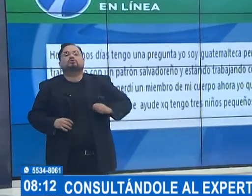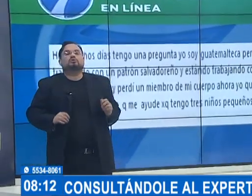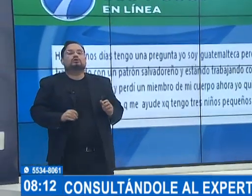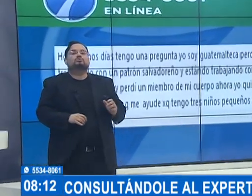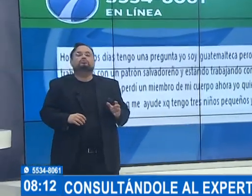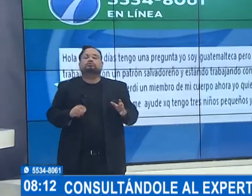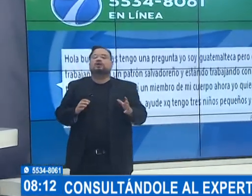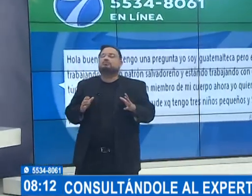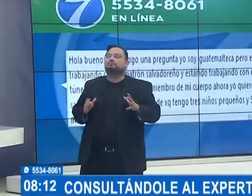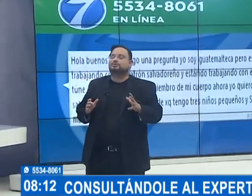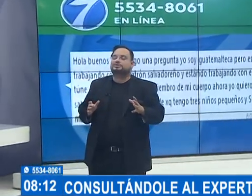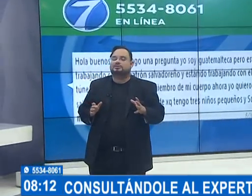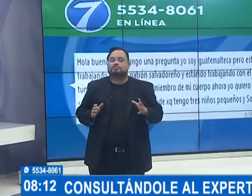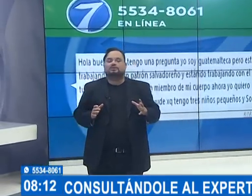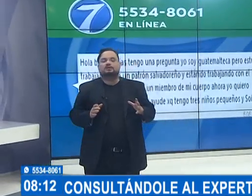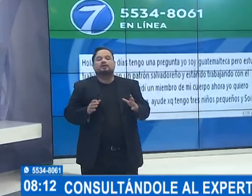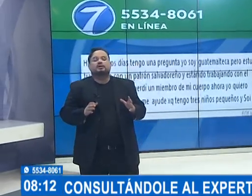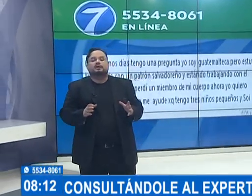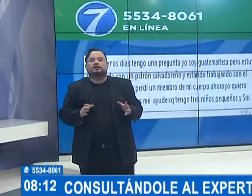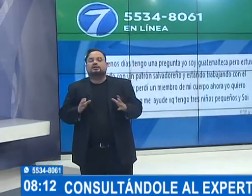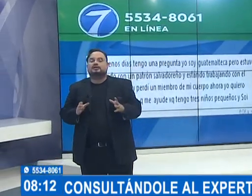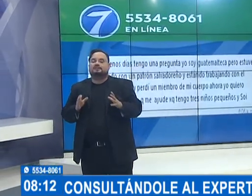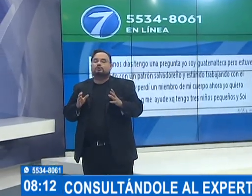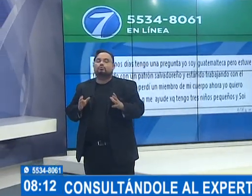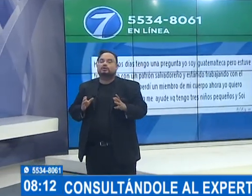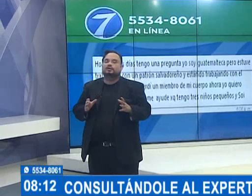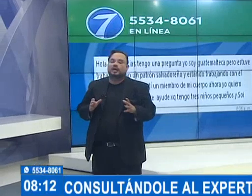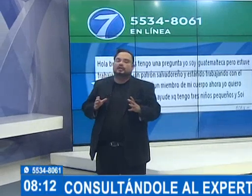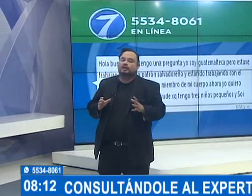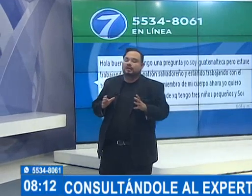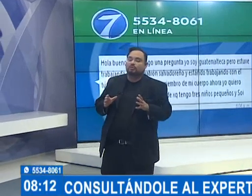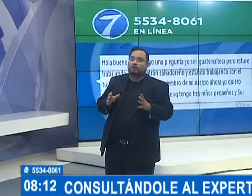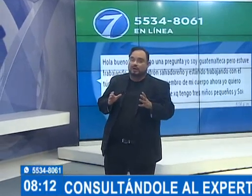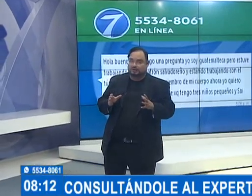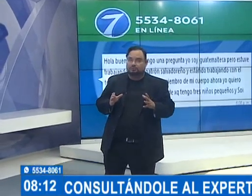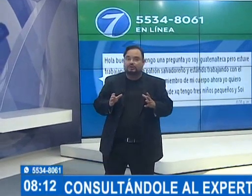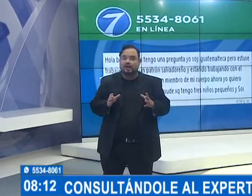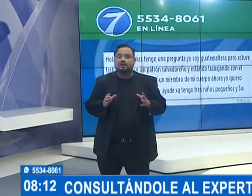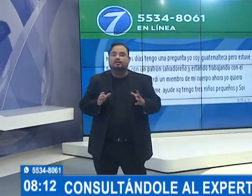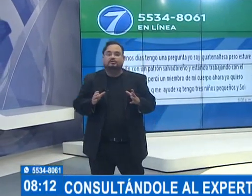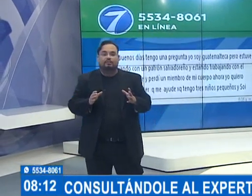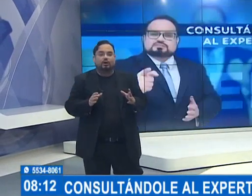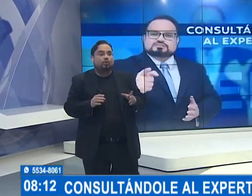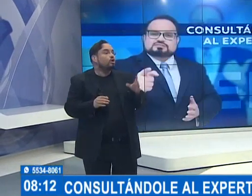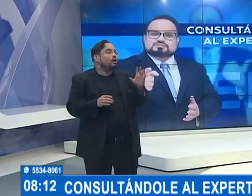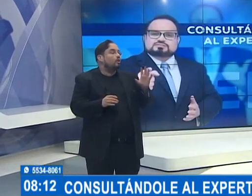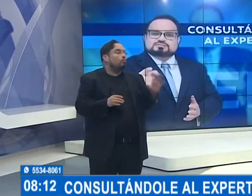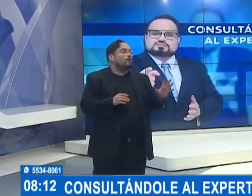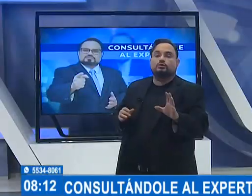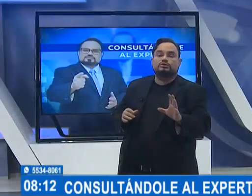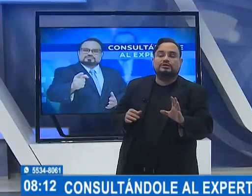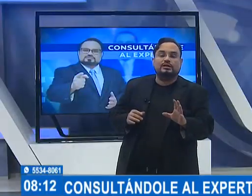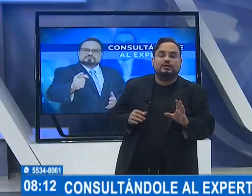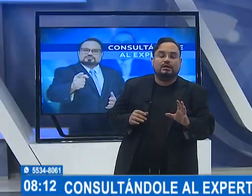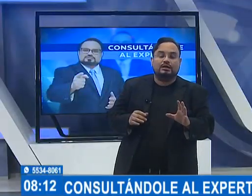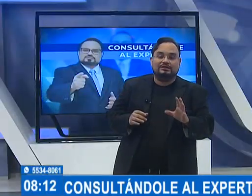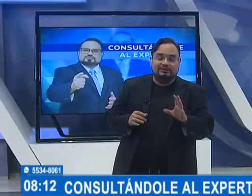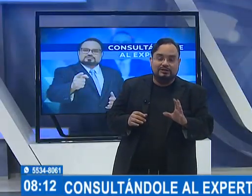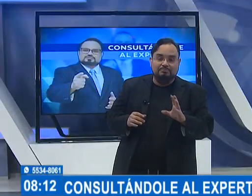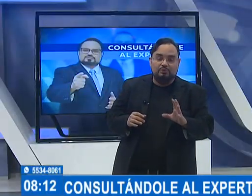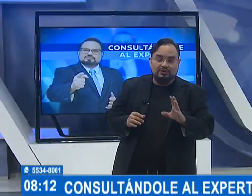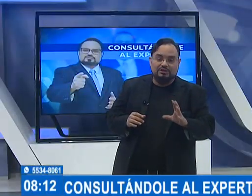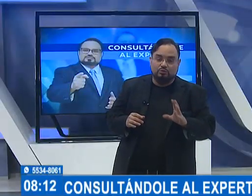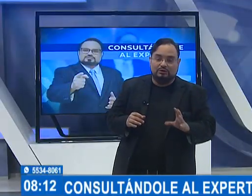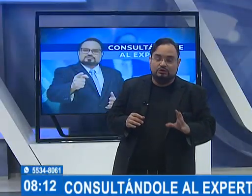estamos hablando de un tema precisamente que es la seguridad laboral, la seguridad en el trabajo. Cuando se tiene